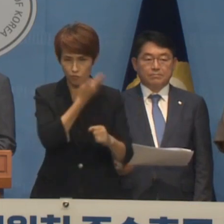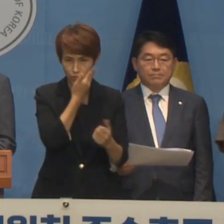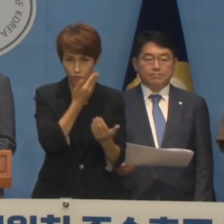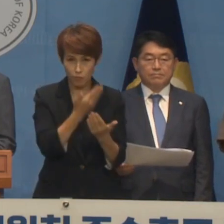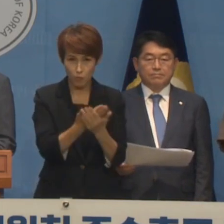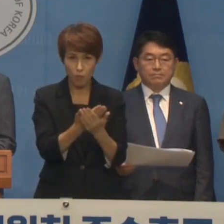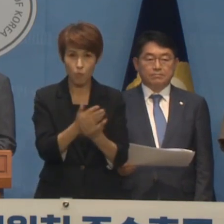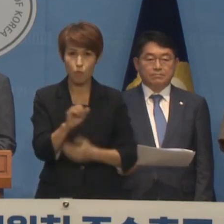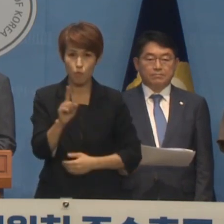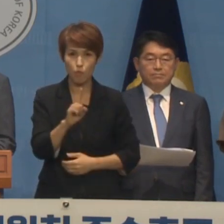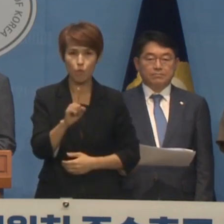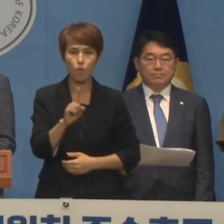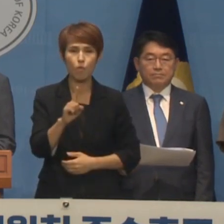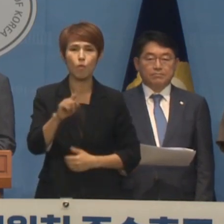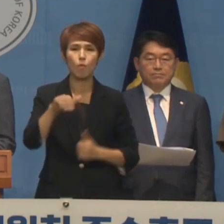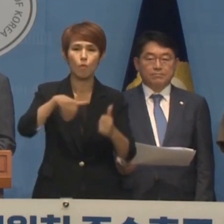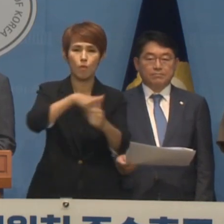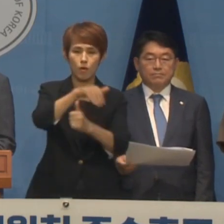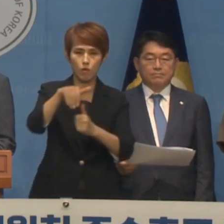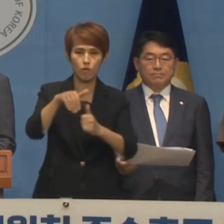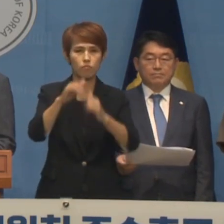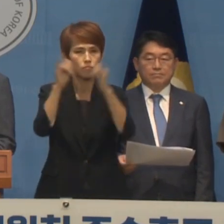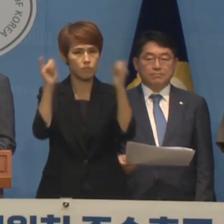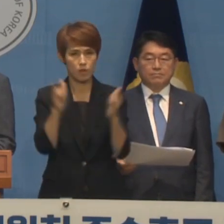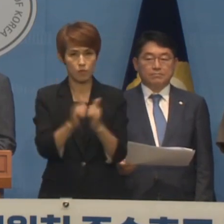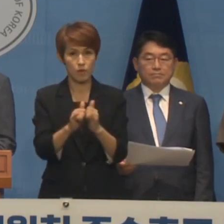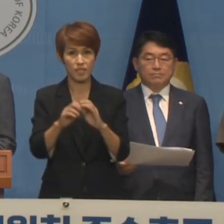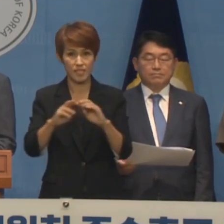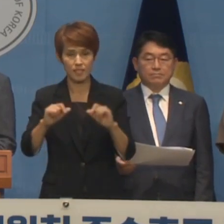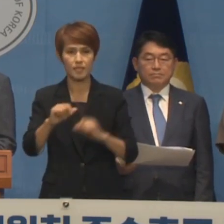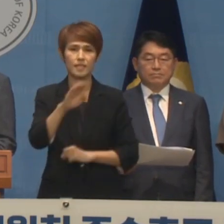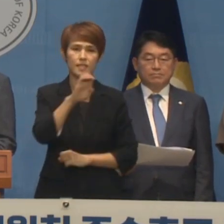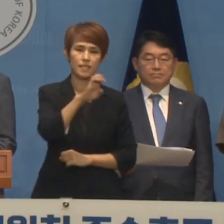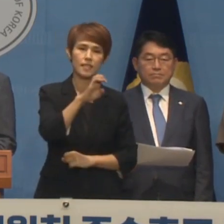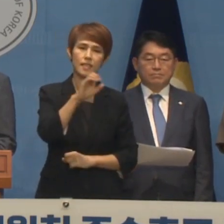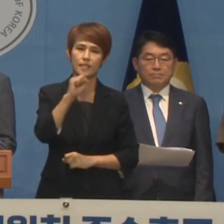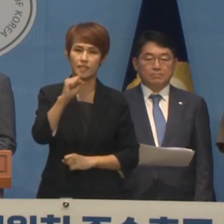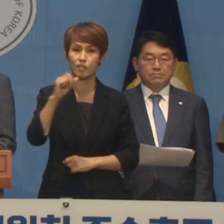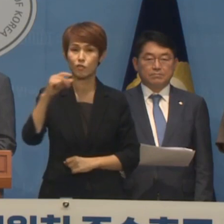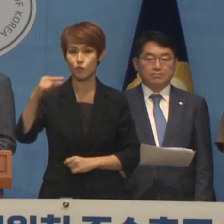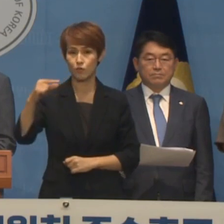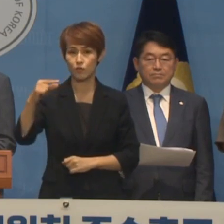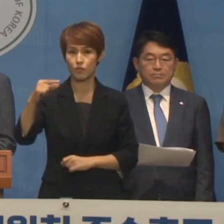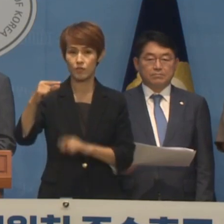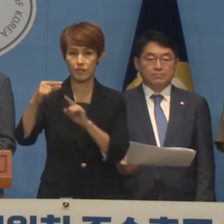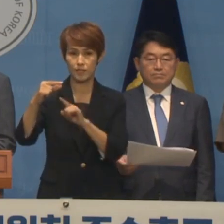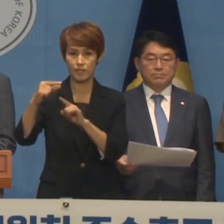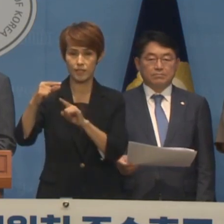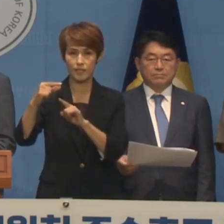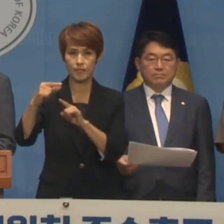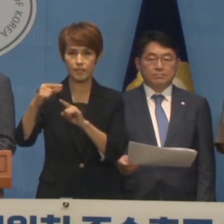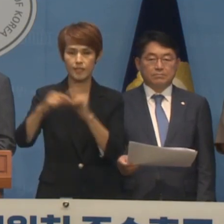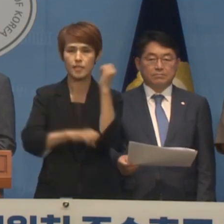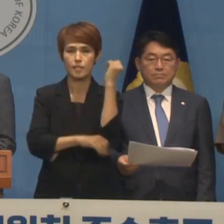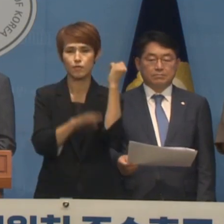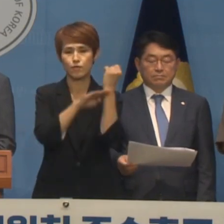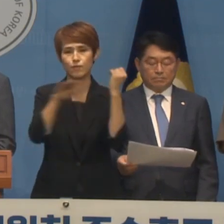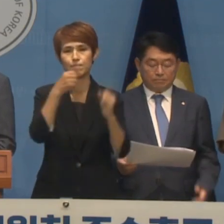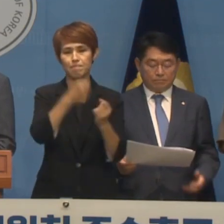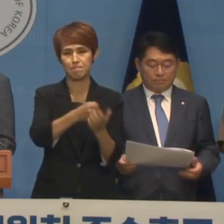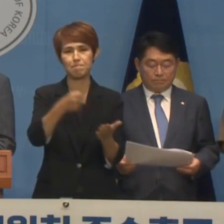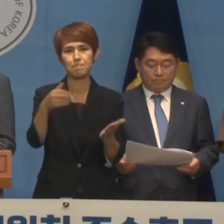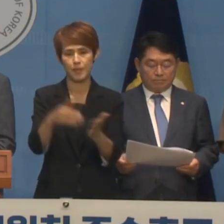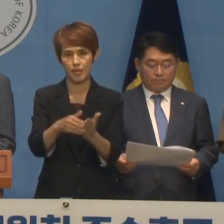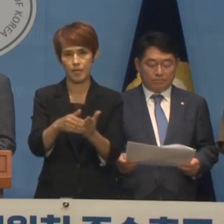중 하나로 환경, 사회, 지배구조, 소위 ESG입니다. 3개 영역별 기준을 설정해서 그